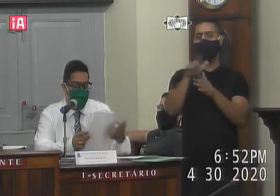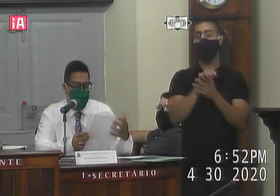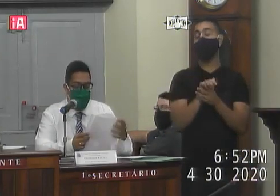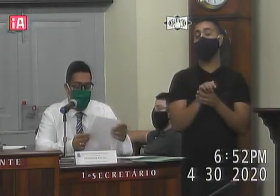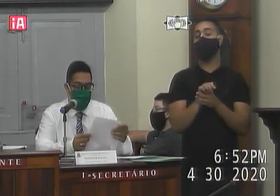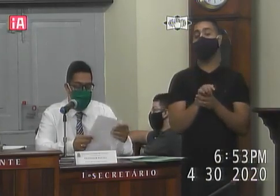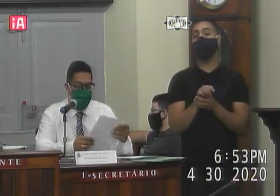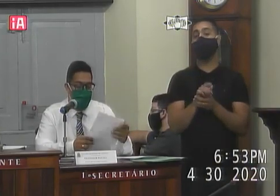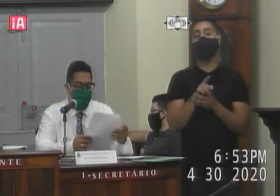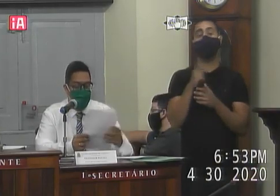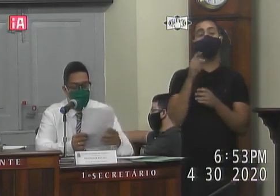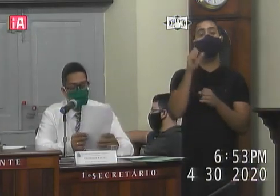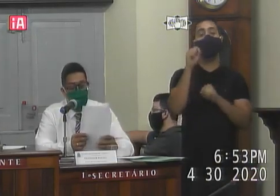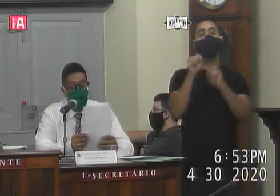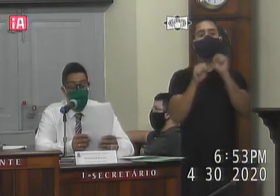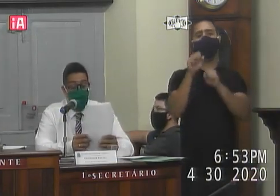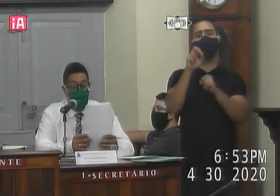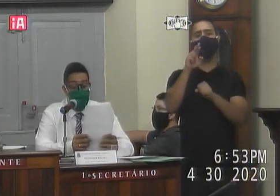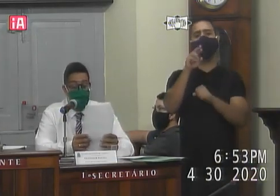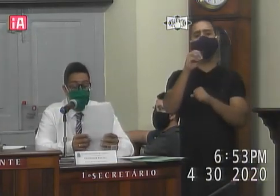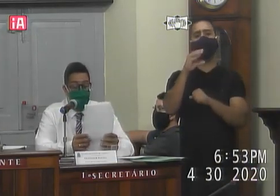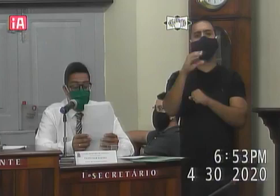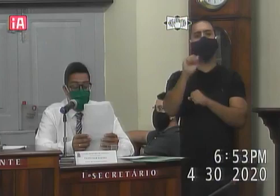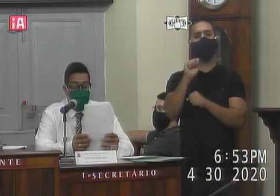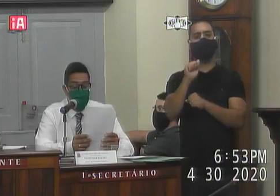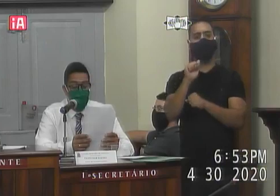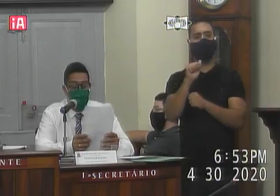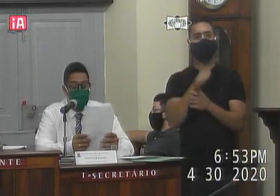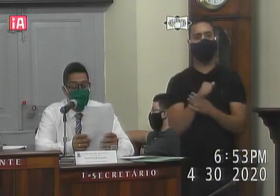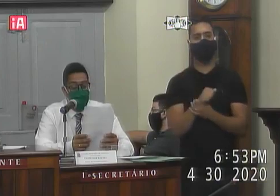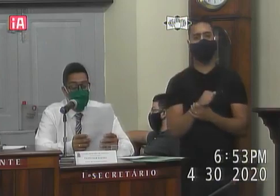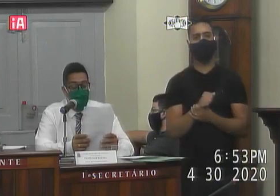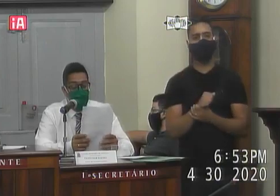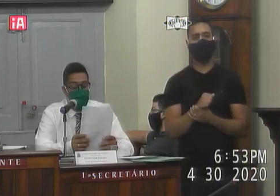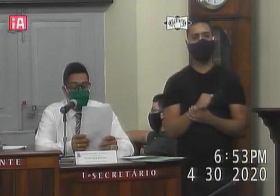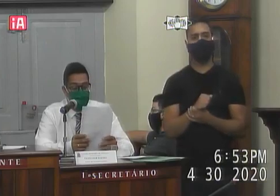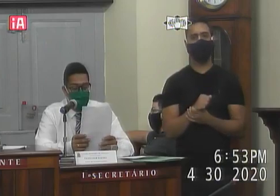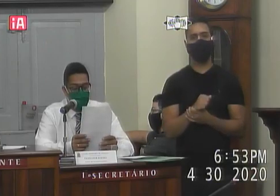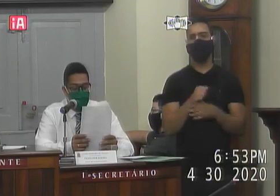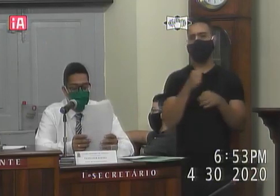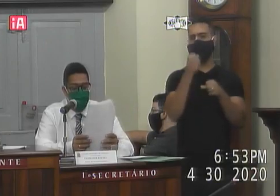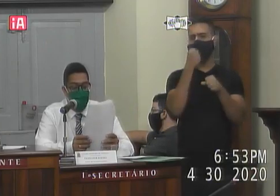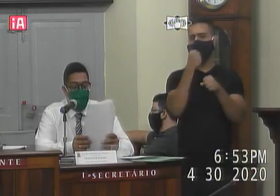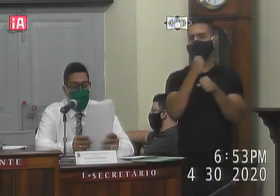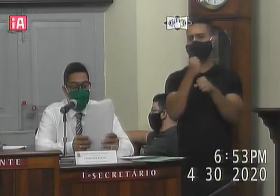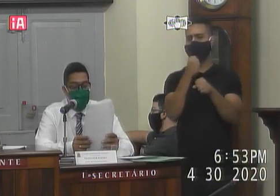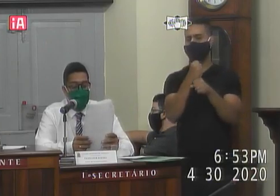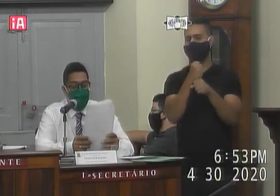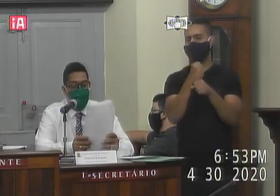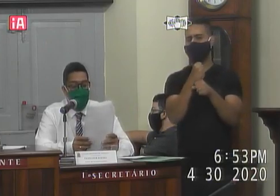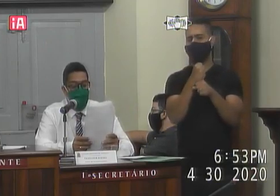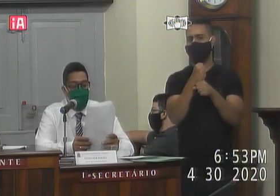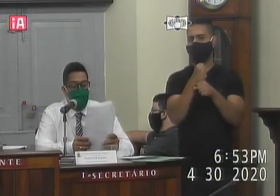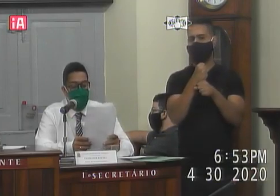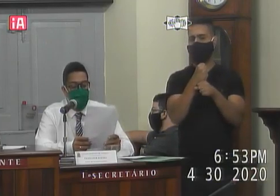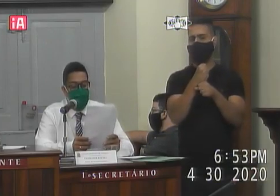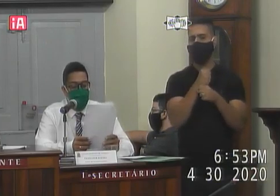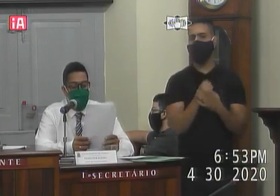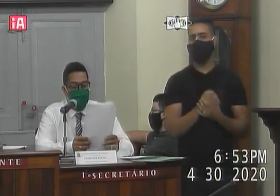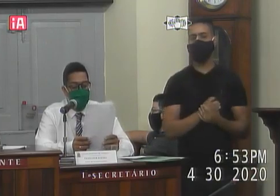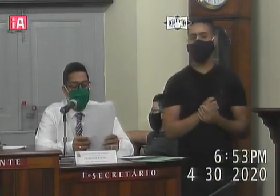falando sobre a empresa Roca Concessões e Construções. Processo que gerou